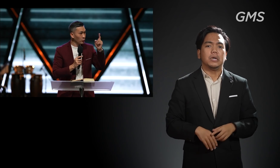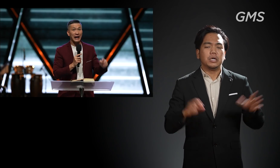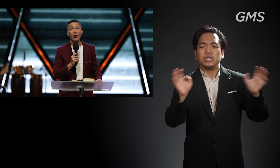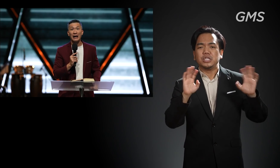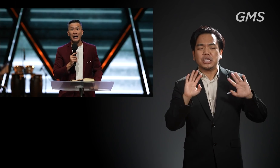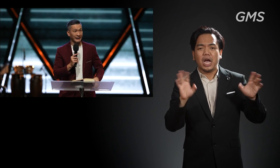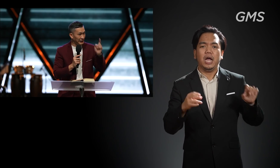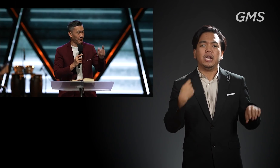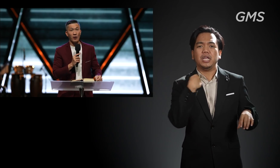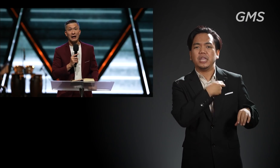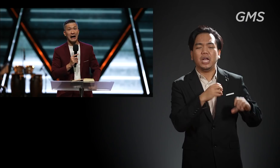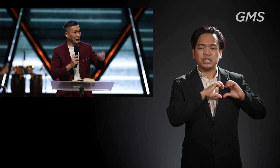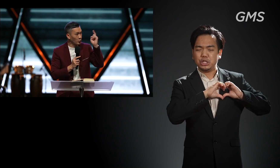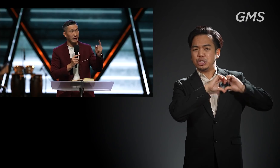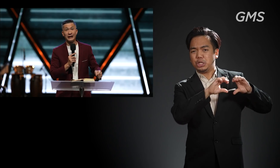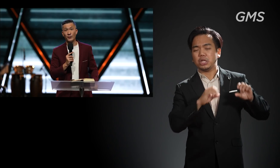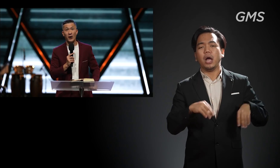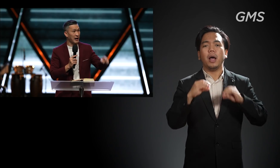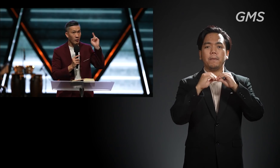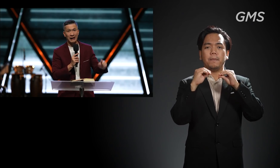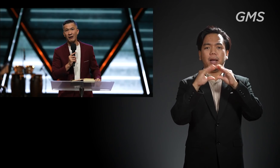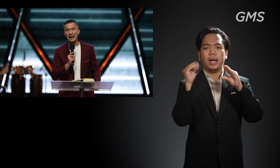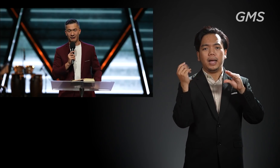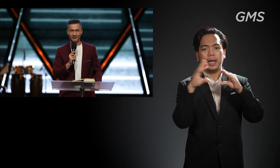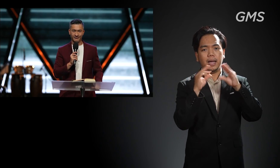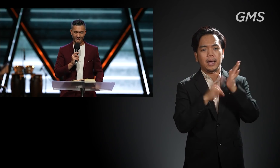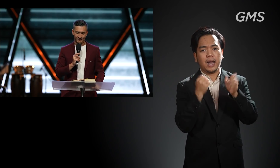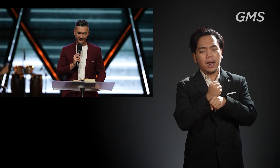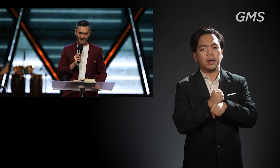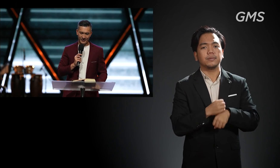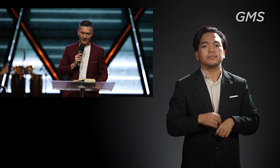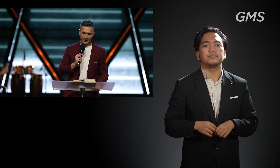uang kita lukai orang, kita tipu orang, hancurkan hidup orang, keluarga orang.